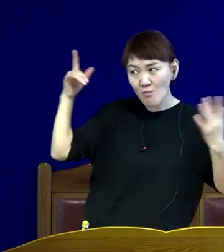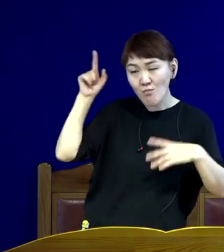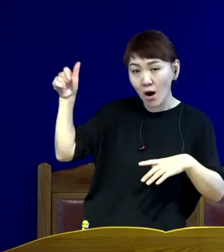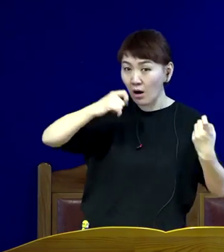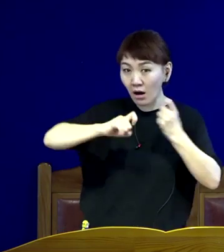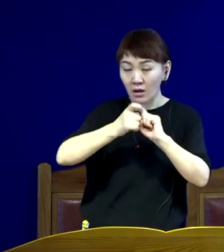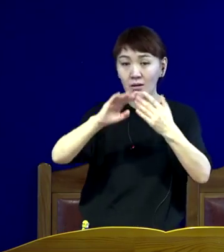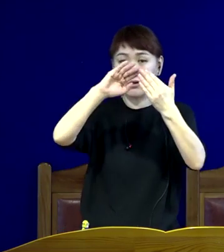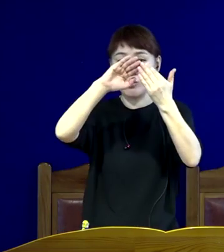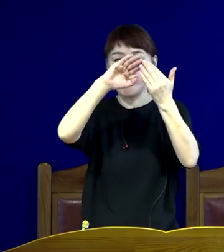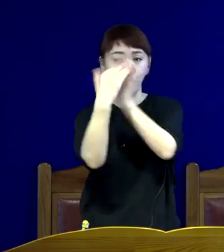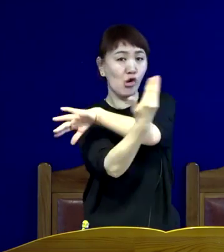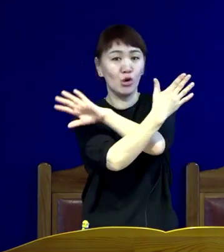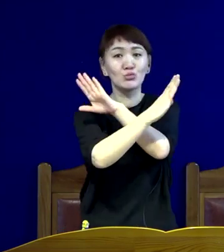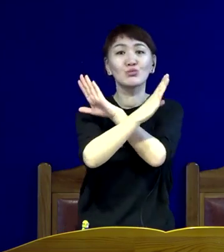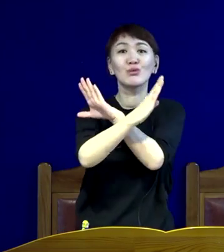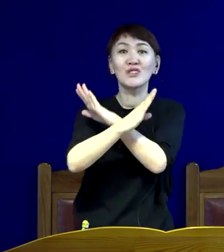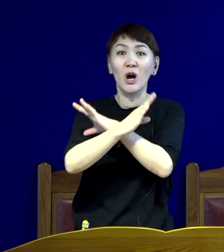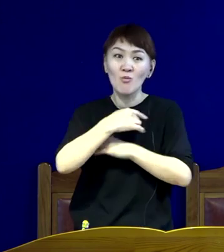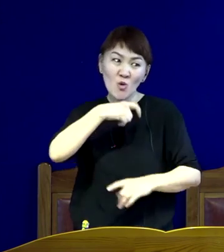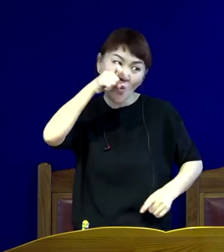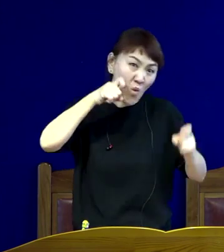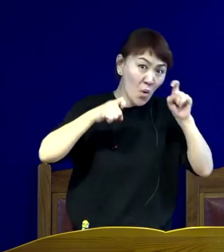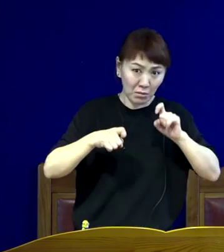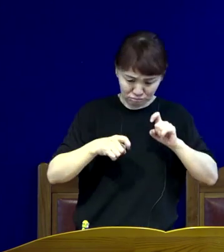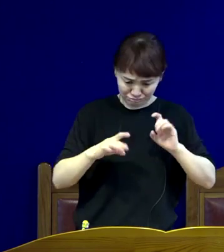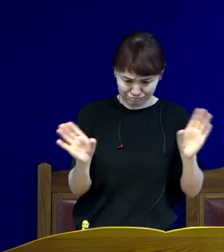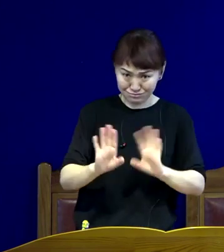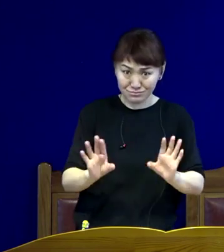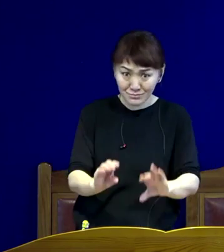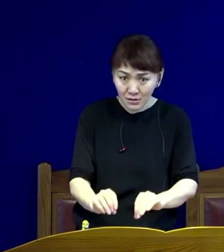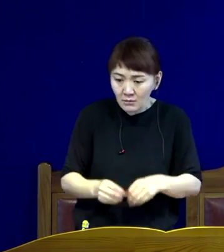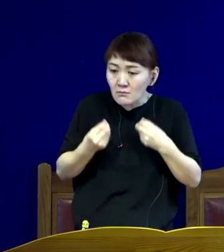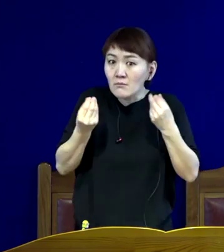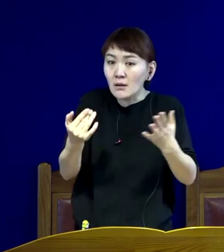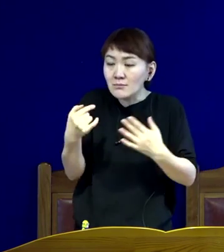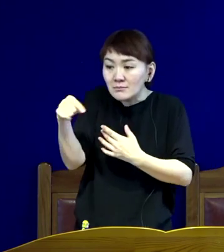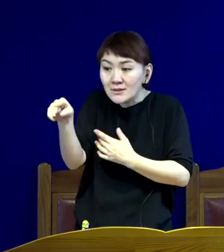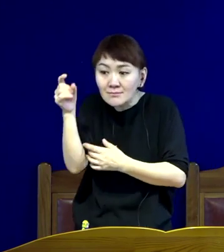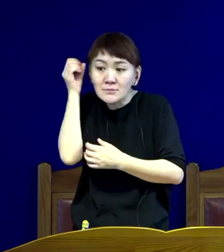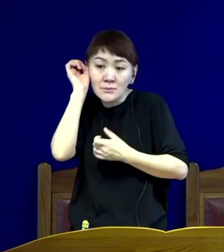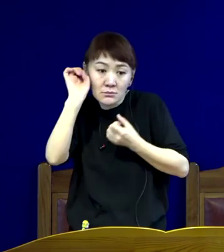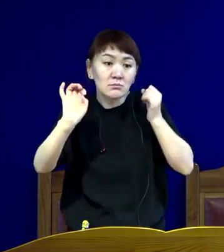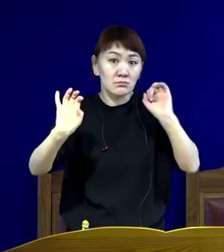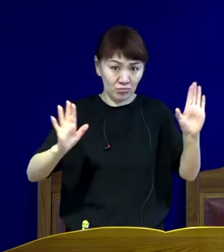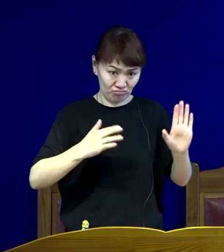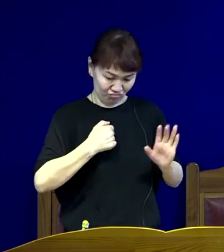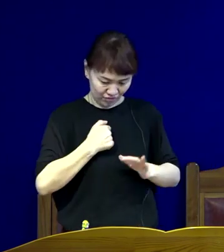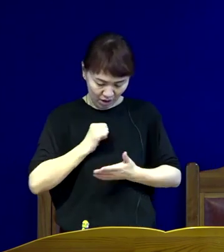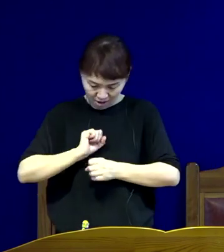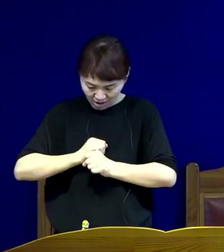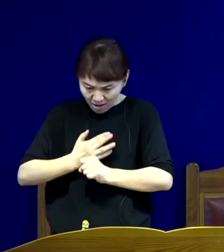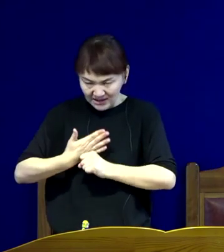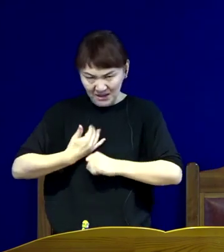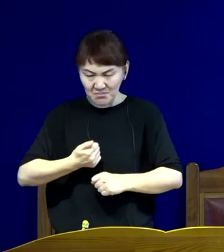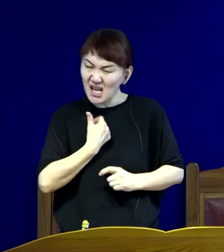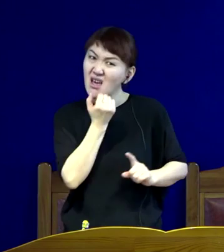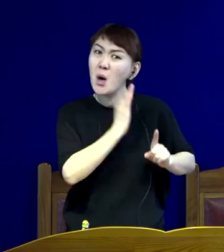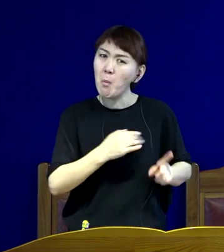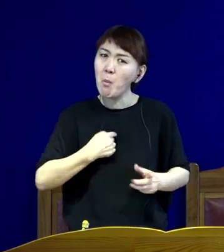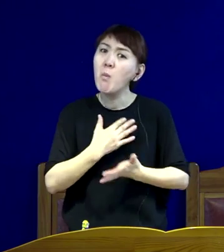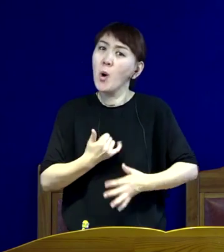бичиж үлдээсэн нь эсрэг объектд ингэж хилээ гэдээ байгаа уу биш? Өөр дээрээ хүлээж аваа гэсэн үг